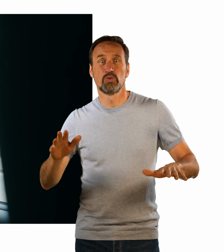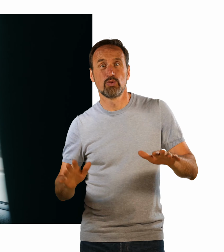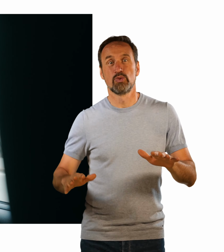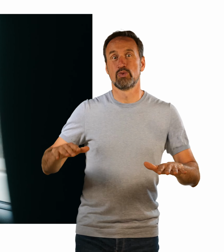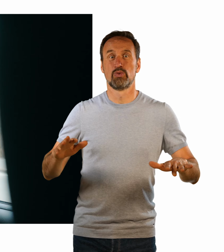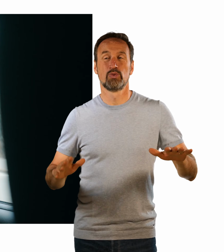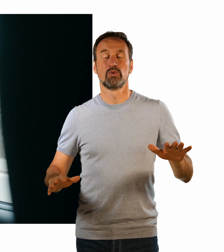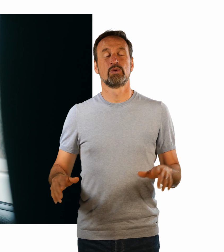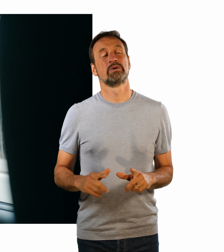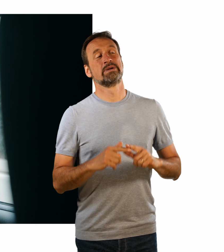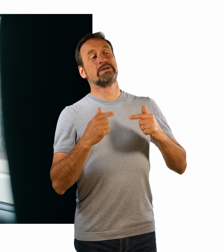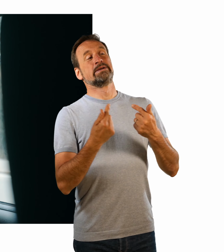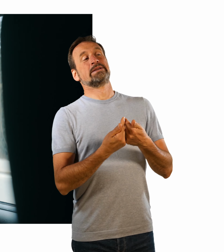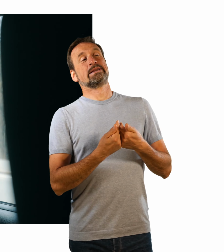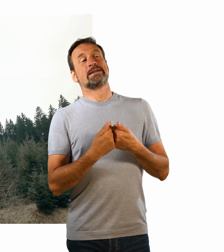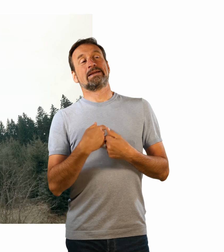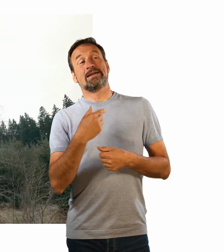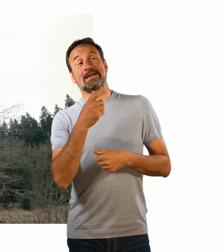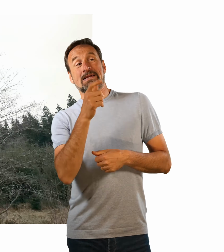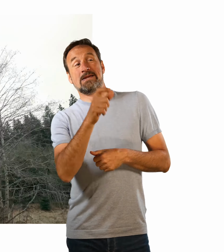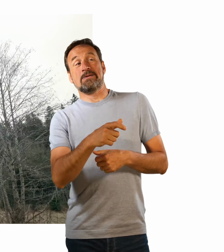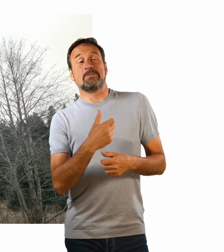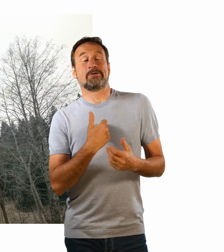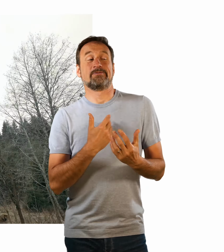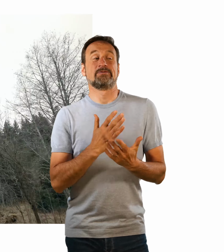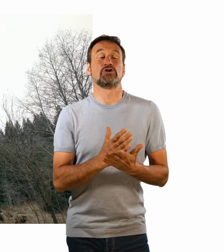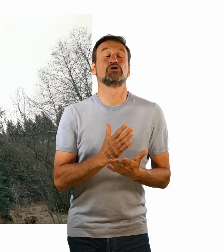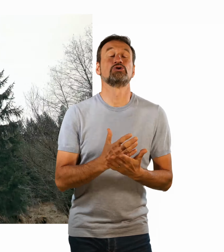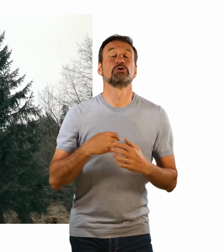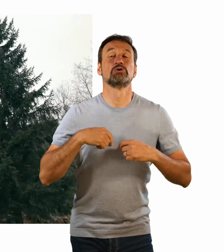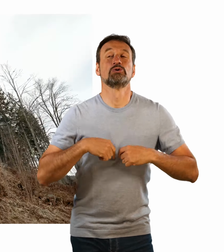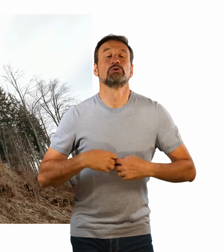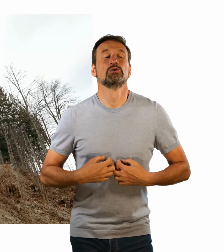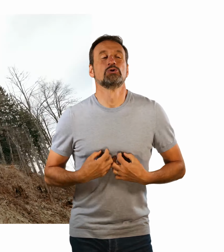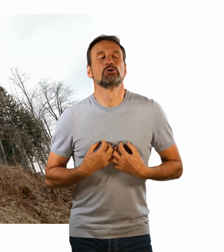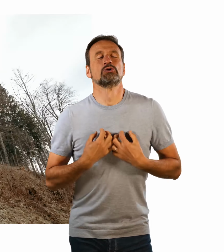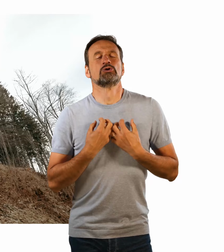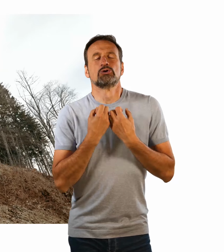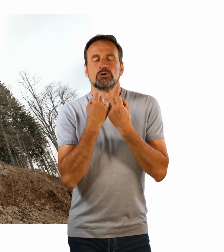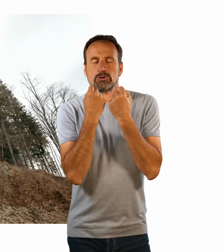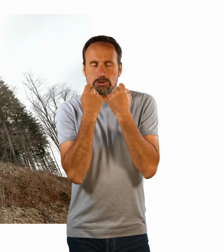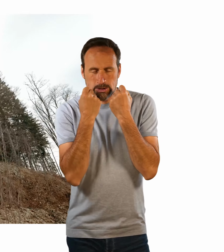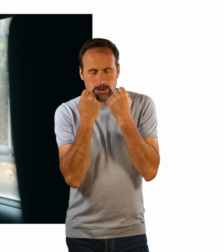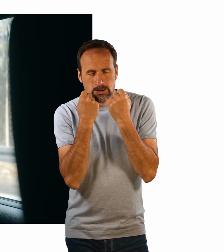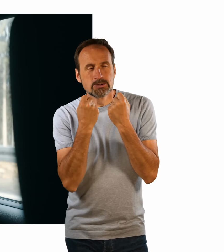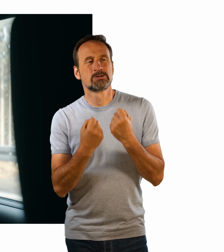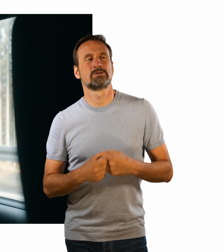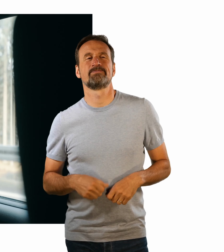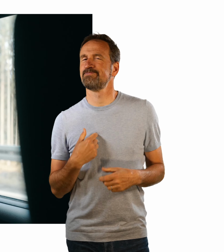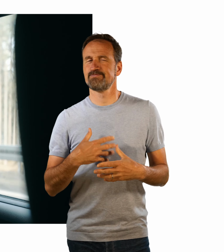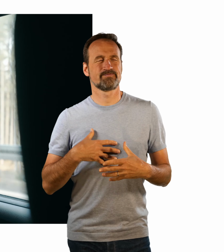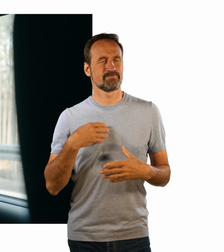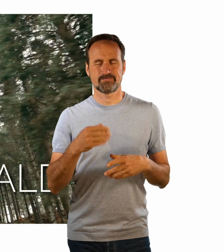Gegenüber dem Team habe ich ab einem gewissen Zeitpunkt sehr viel Wut gefühlt. Und ich fand, dass das alles